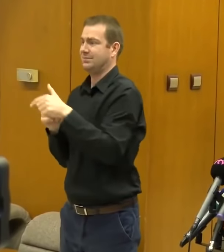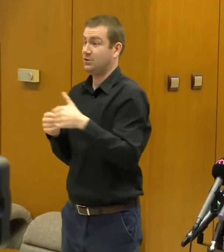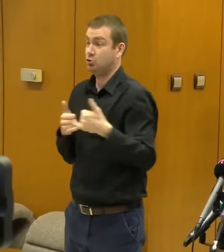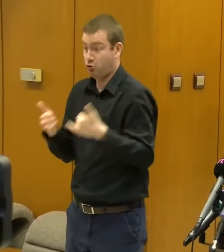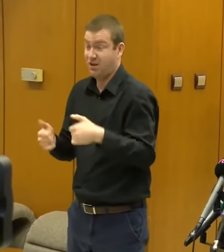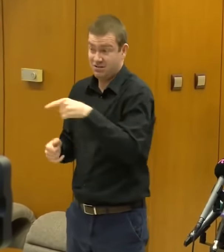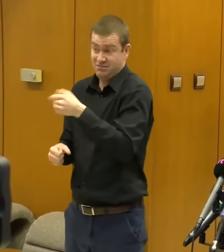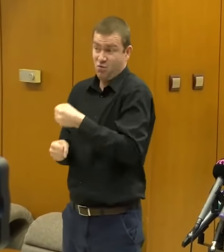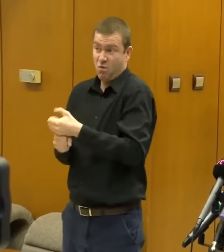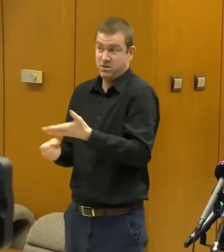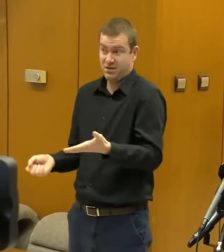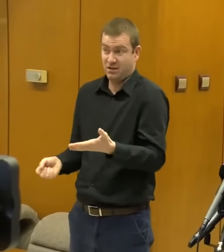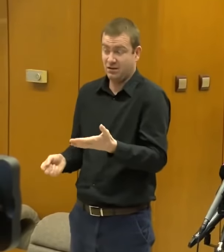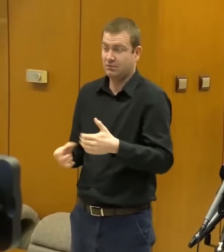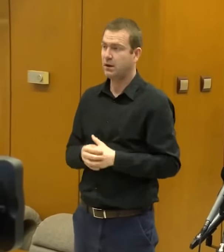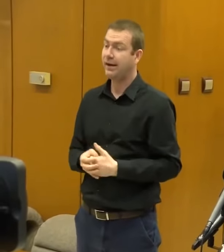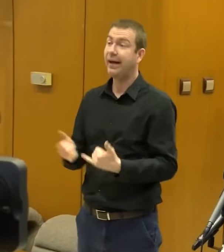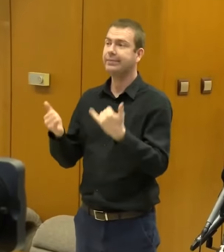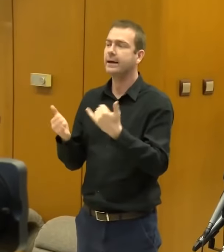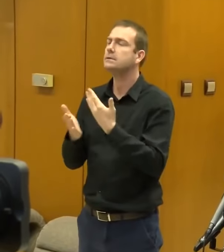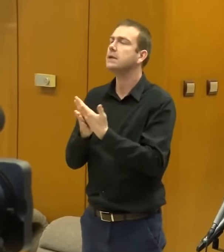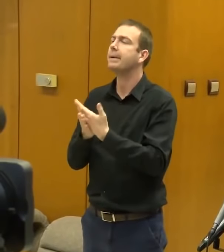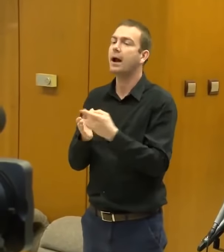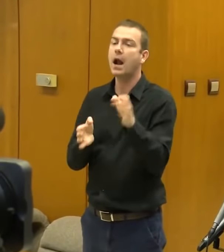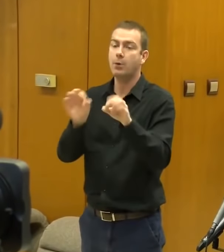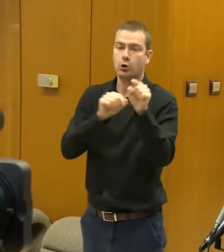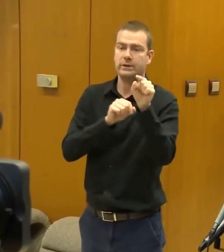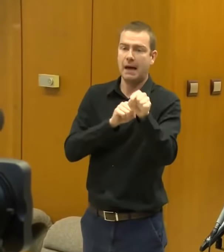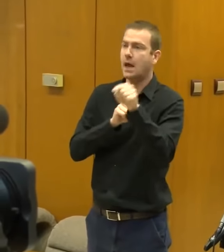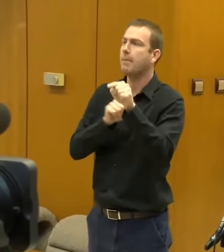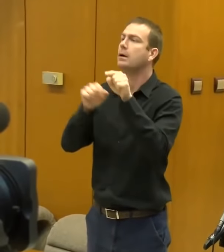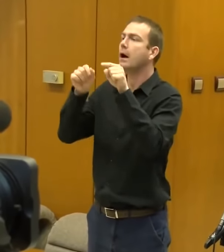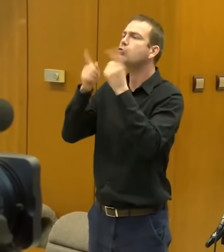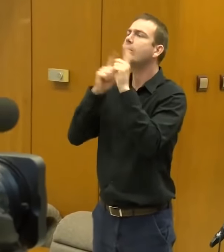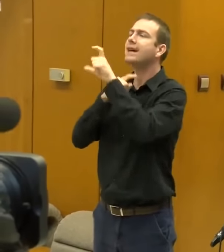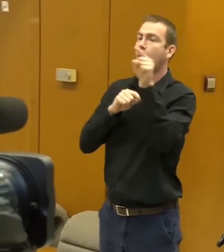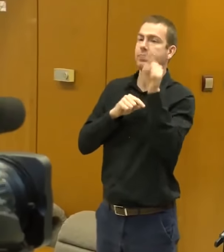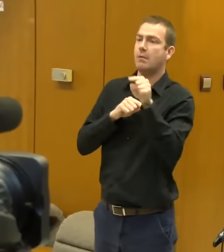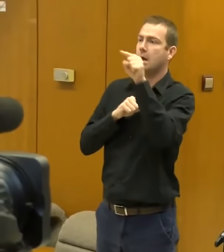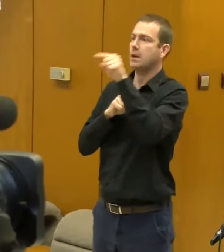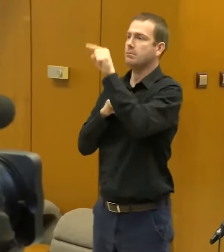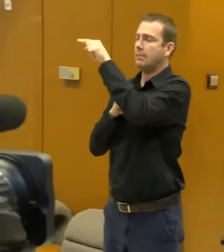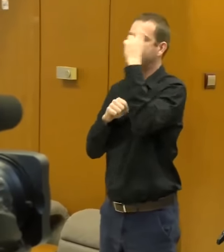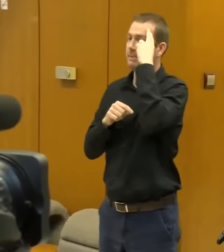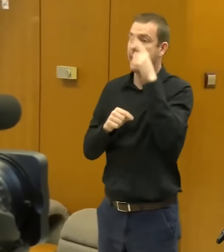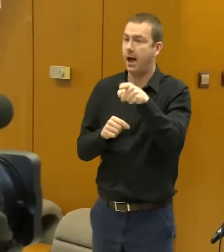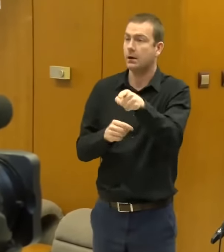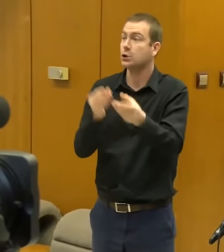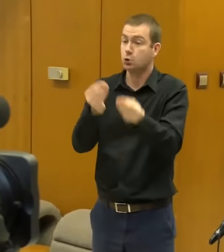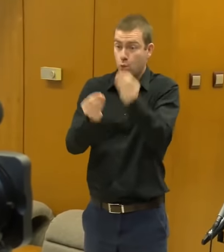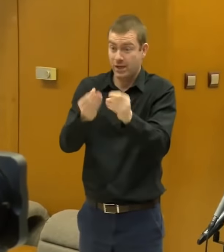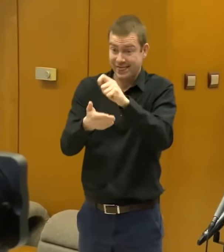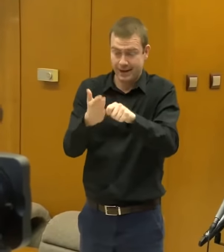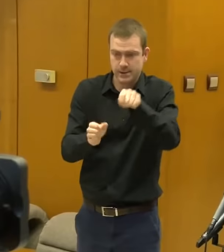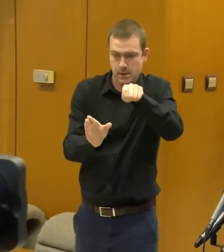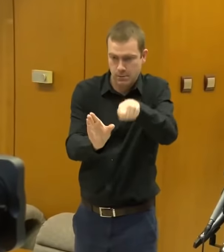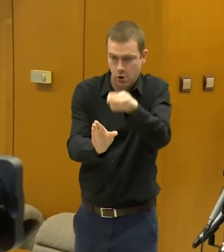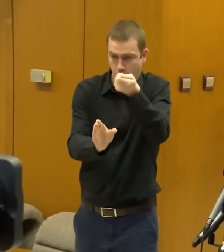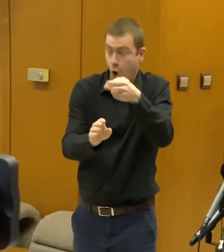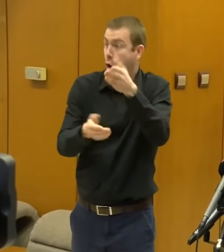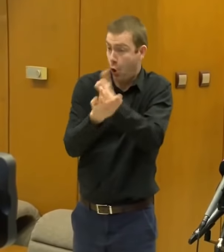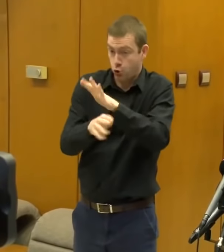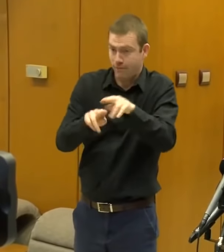vedecké, alebo univerzitné, tak v tom prípade tá vzorka pocestuje veľmi krátko, na krátku vzdialenosť a tiež to je aj ekonomické potom